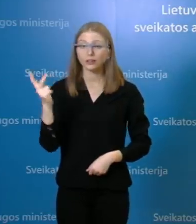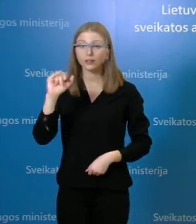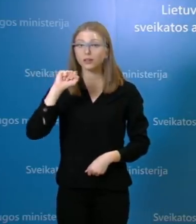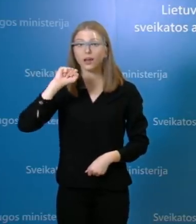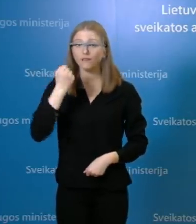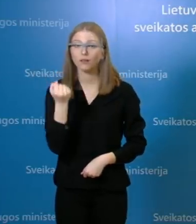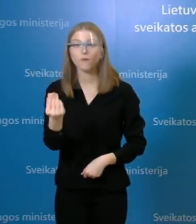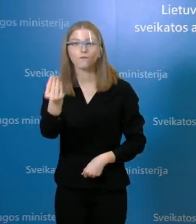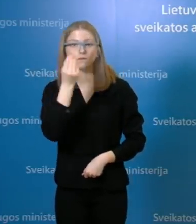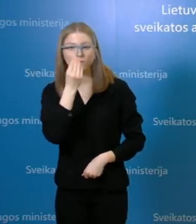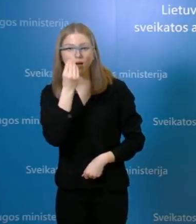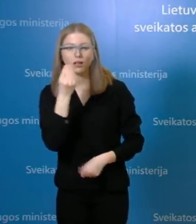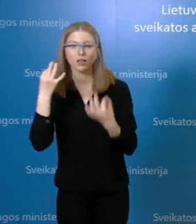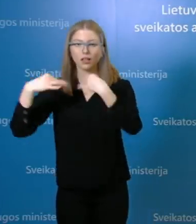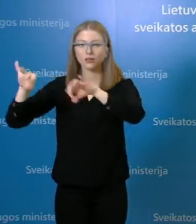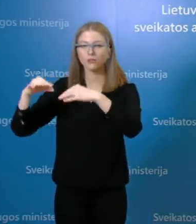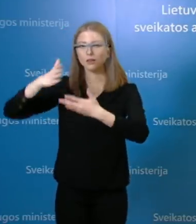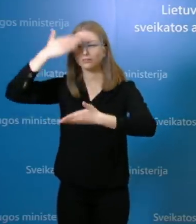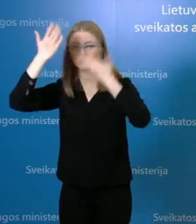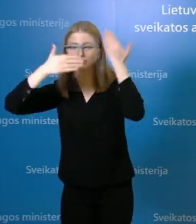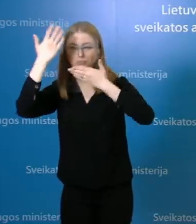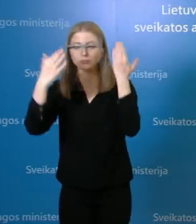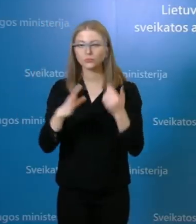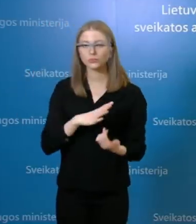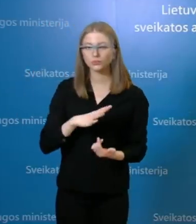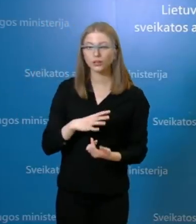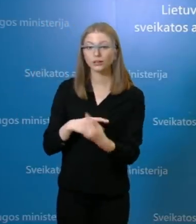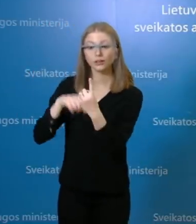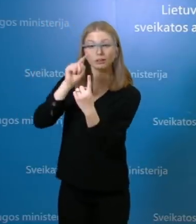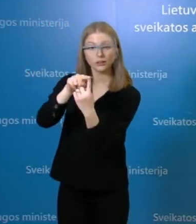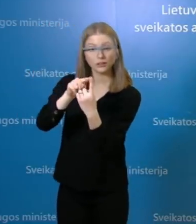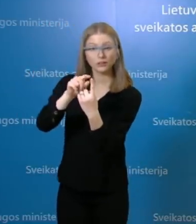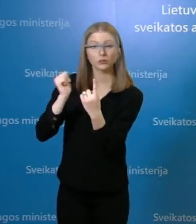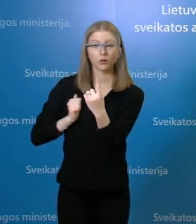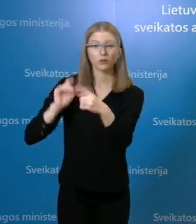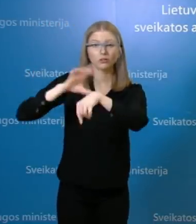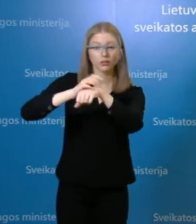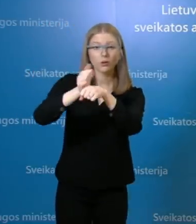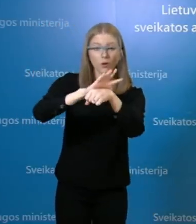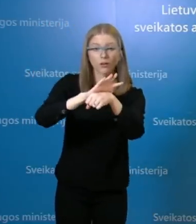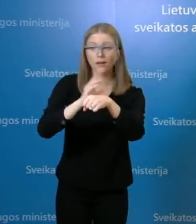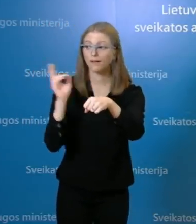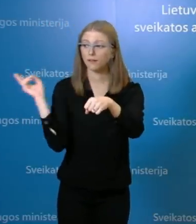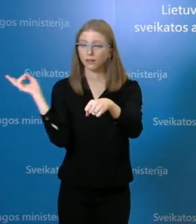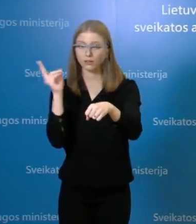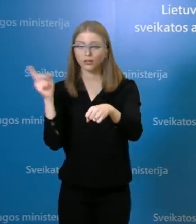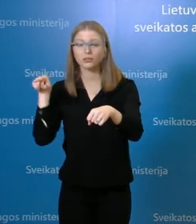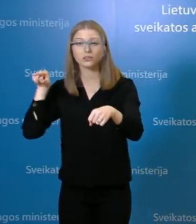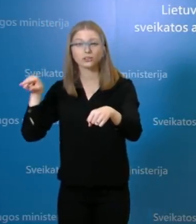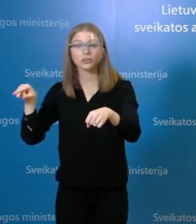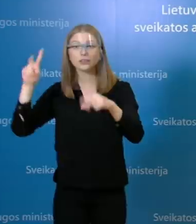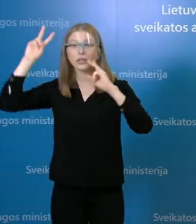kartu leido laiką ir tam žmogui buvo nustatyta. jos, kadangi niekas nežinojo, kad vis dėlto jas buvo